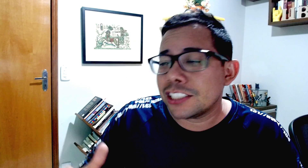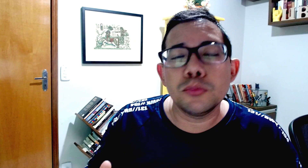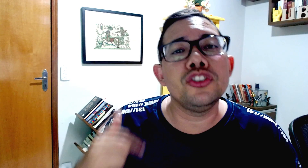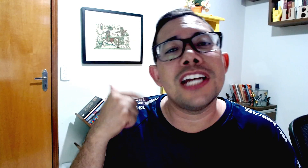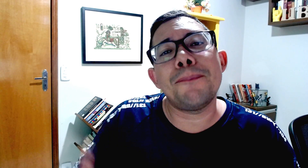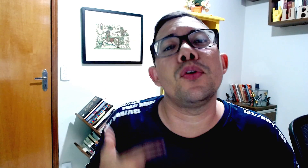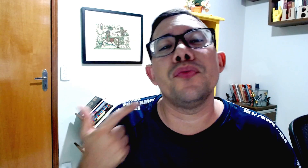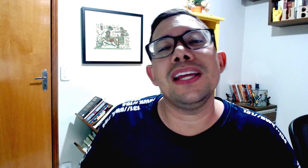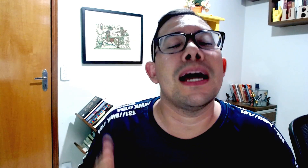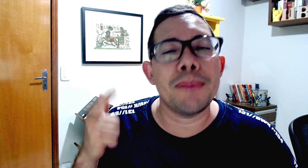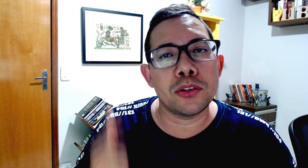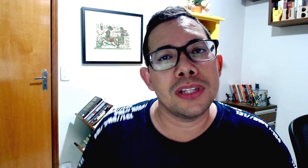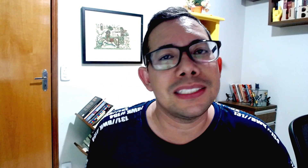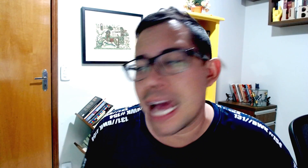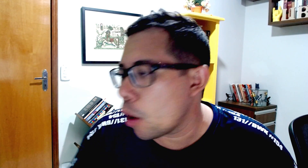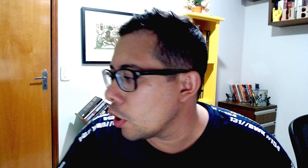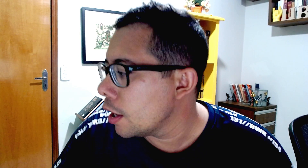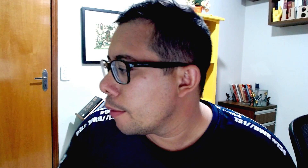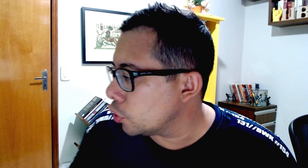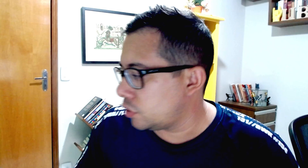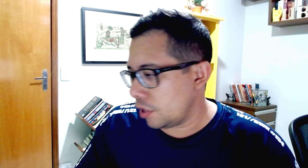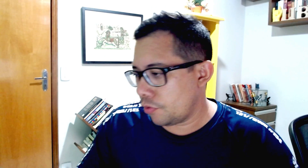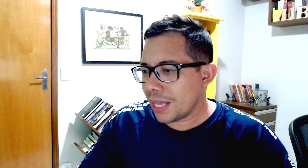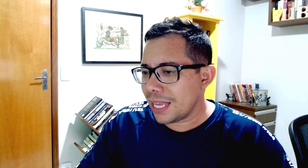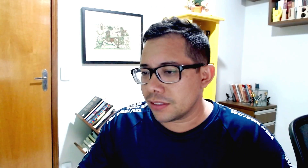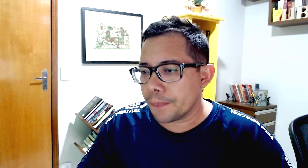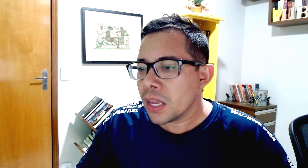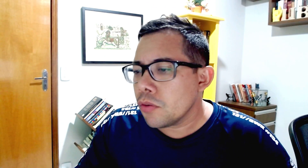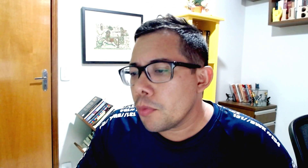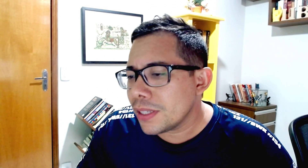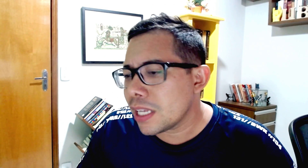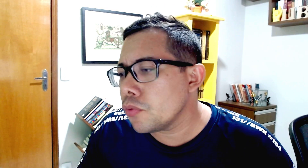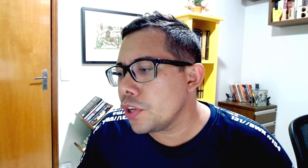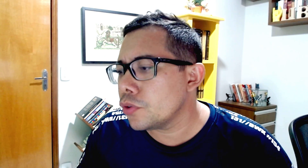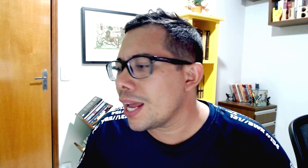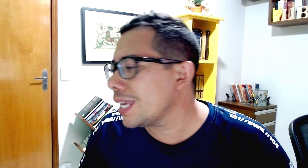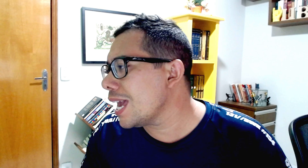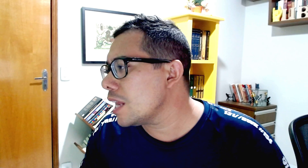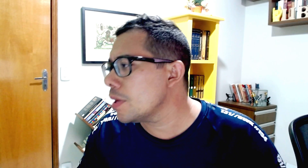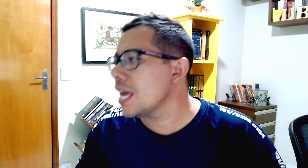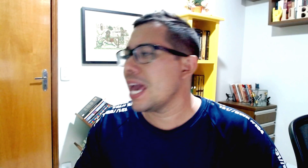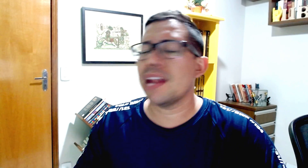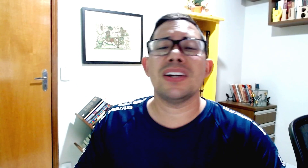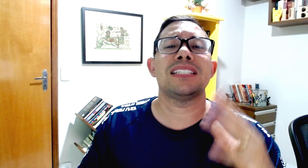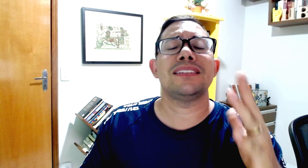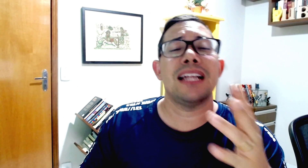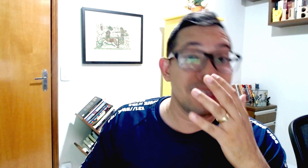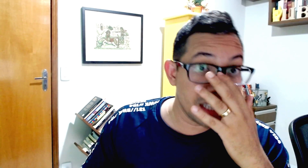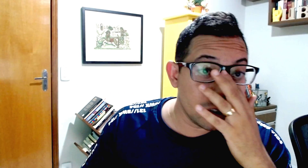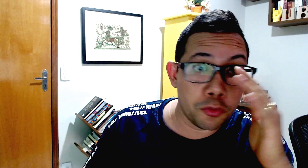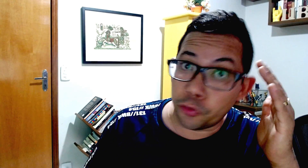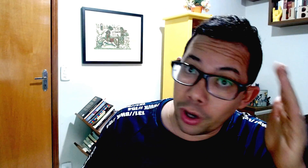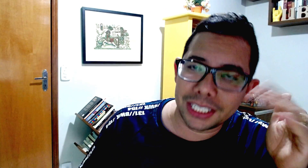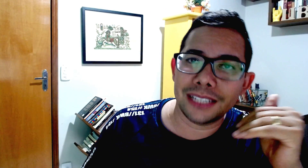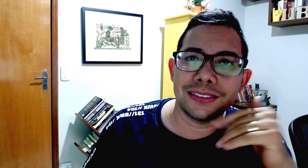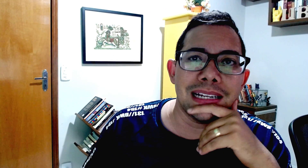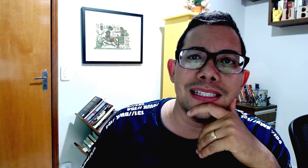máximo de aproveitamento dessa aula possível, beleza? Eu vou passar um vídeo da Kerima, ela vai estar sinalizando, foque na